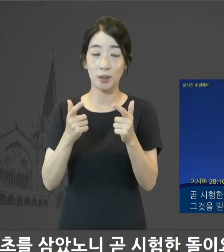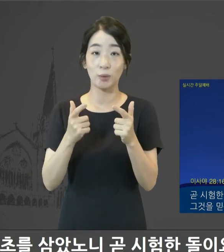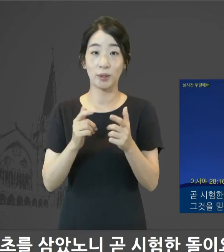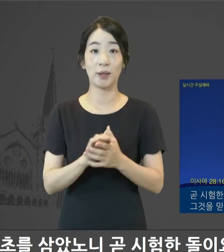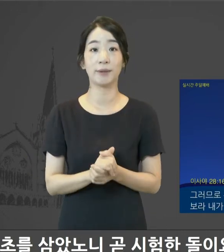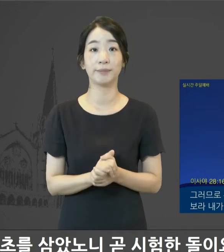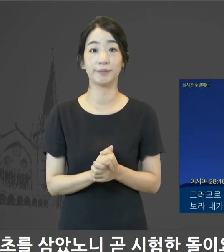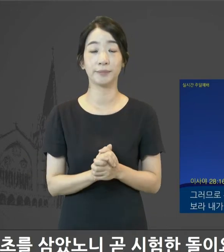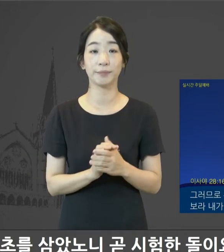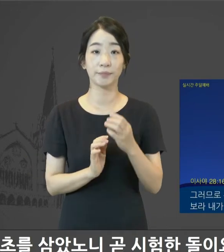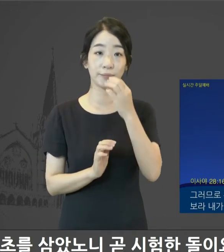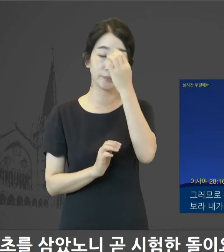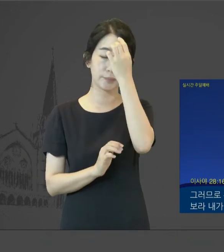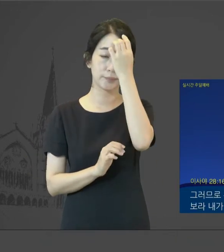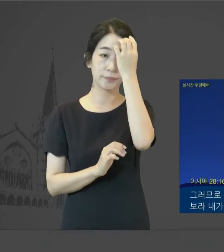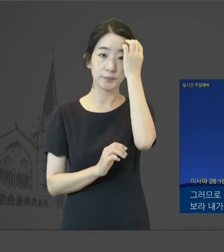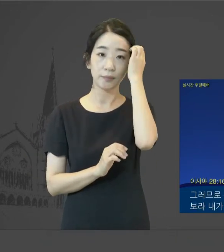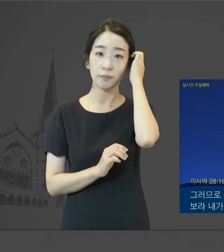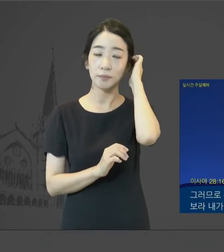다시 앞으로 가주시고요.